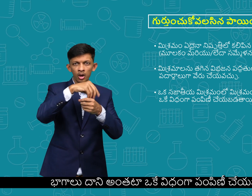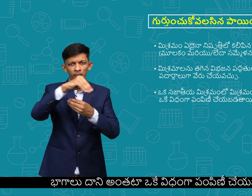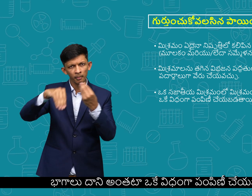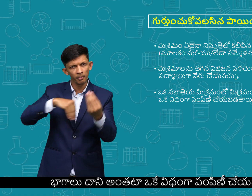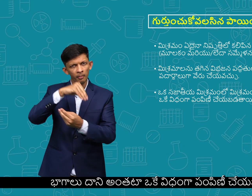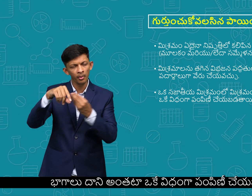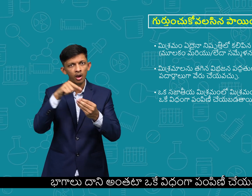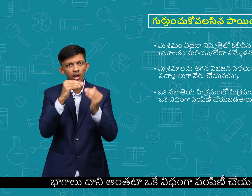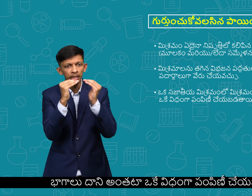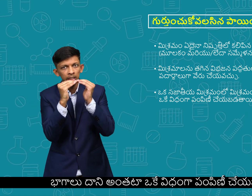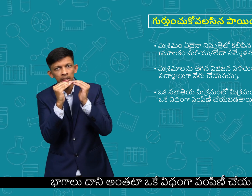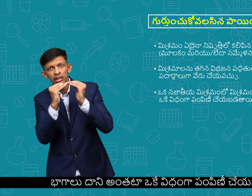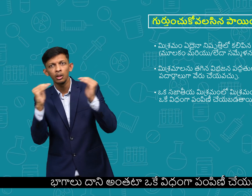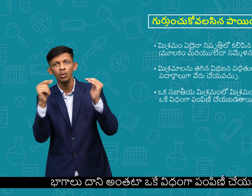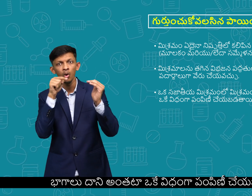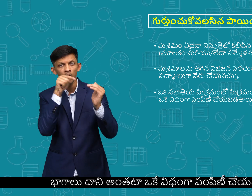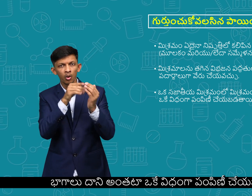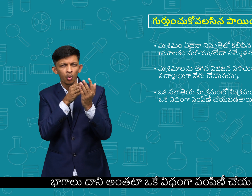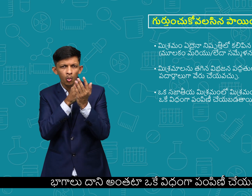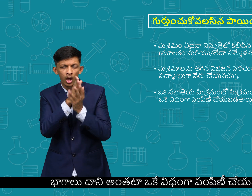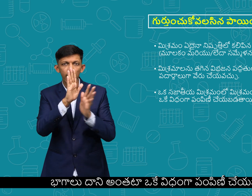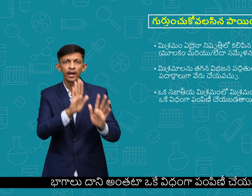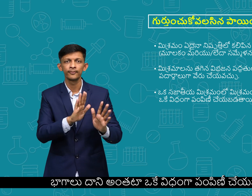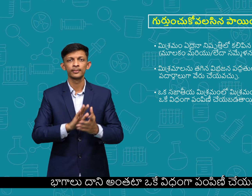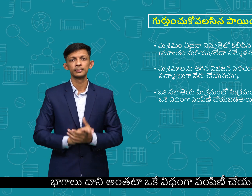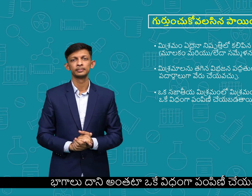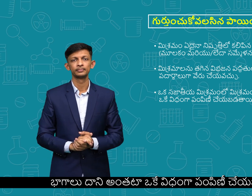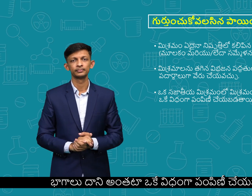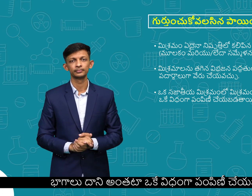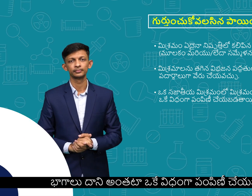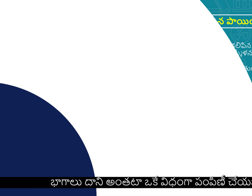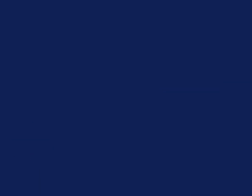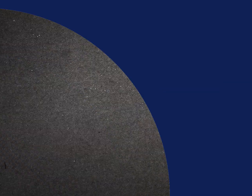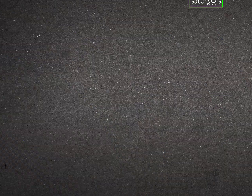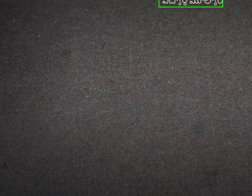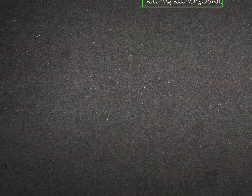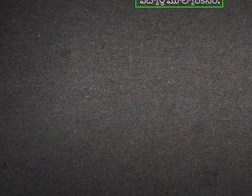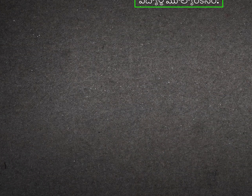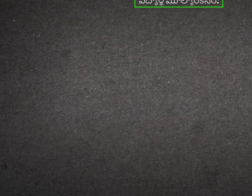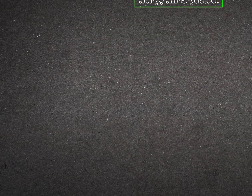భాగాలు దాని అంతటా ఒకే విధంగా పంపిణీ చేయబడతాయి.